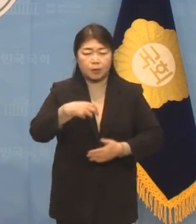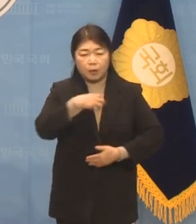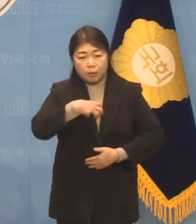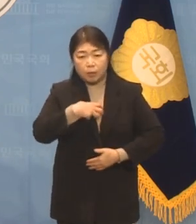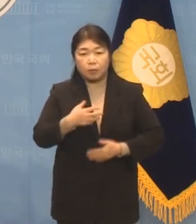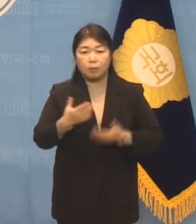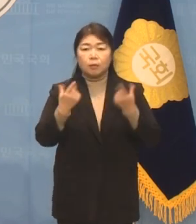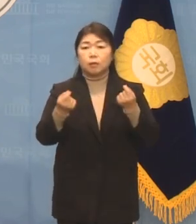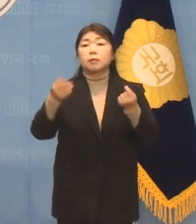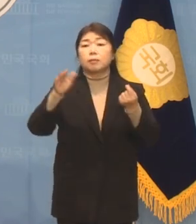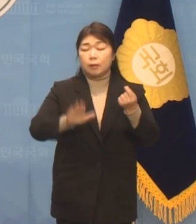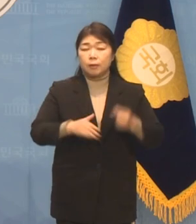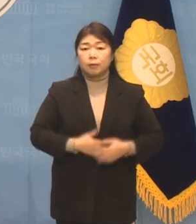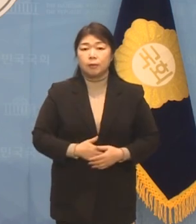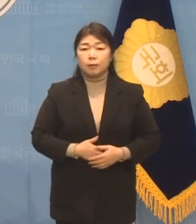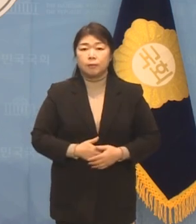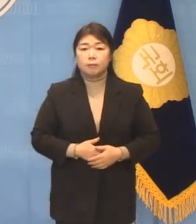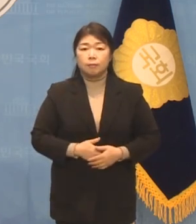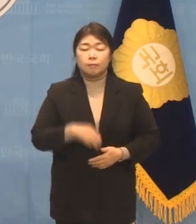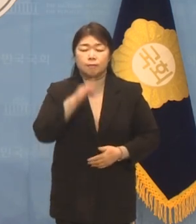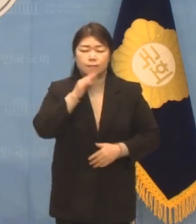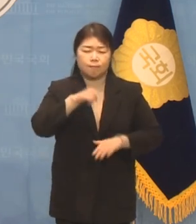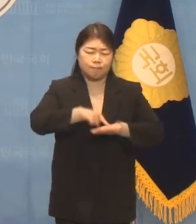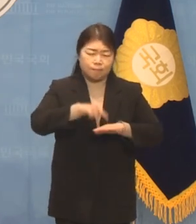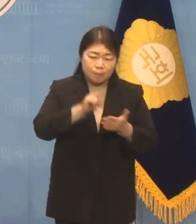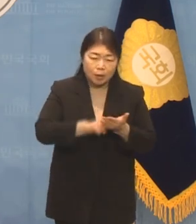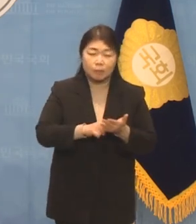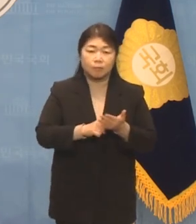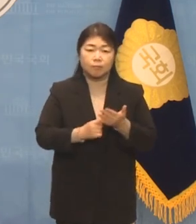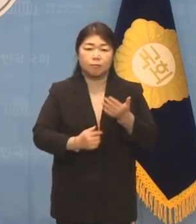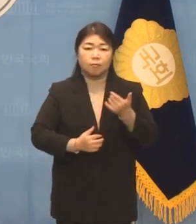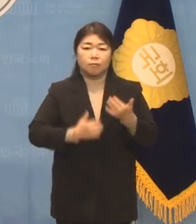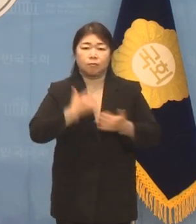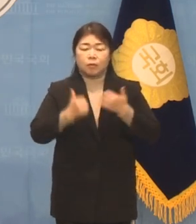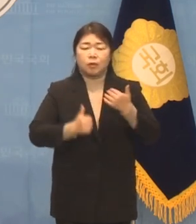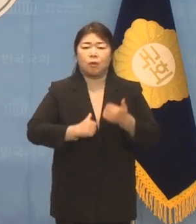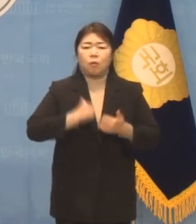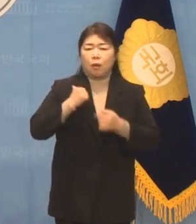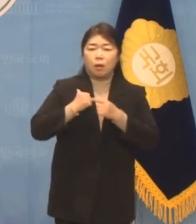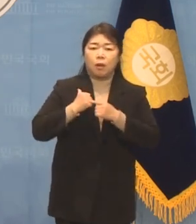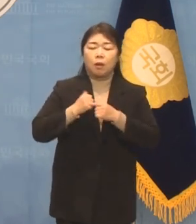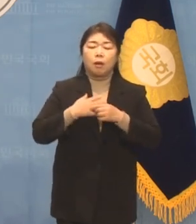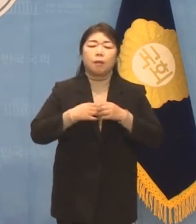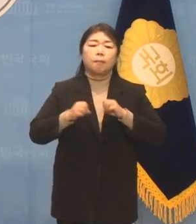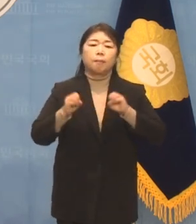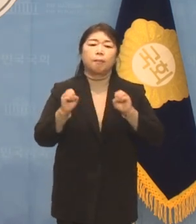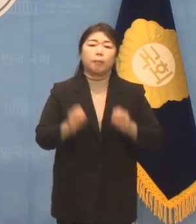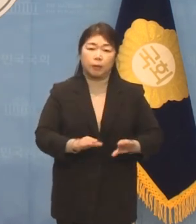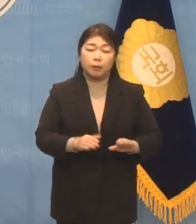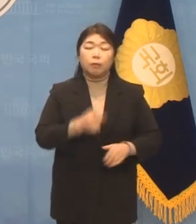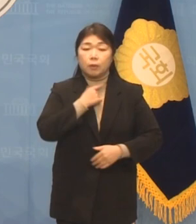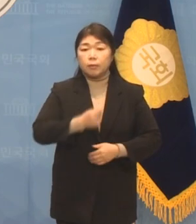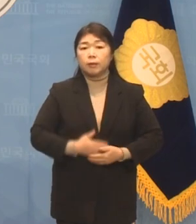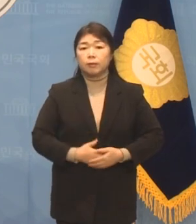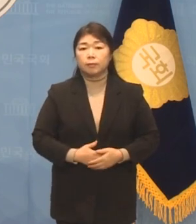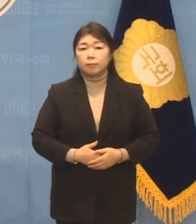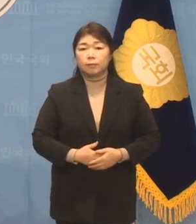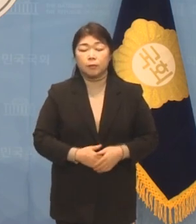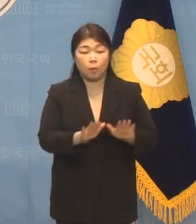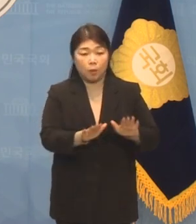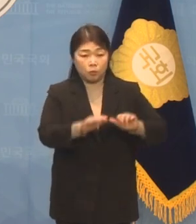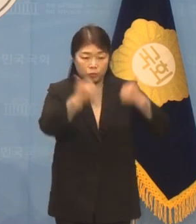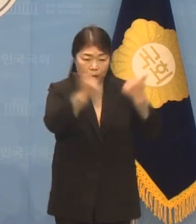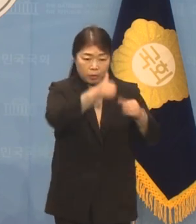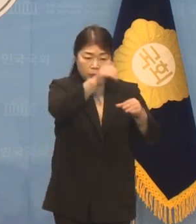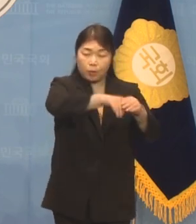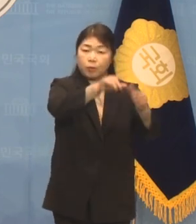피를 토하는 심정으로 이제 울분을 내려놓고자 합니다. 오로지 이번 총선에서